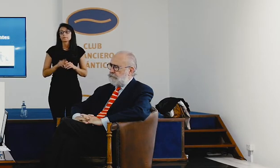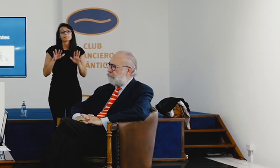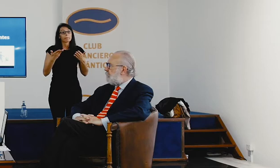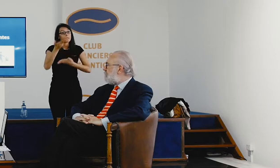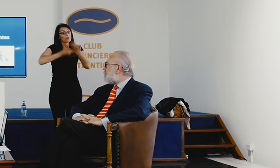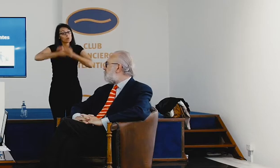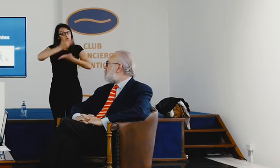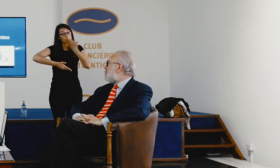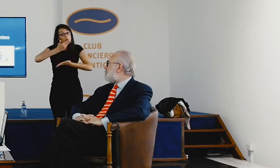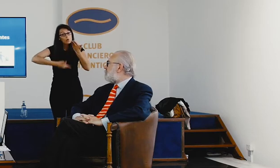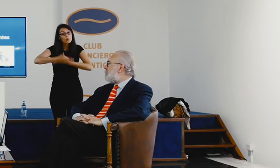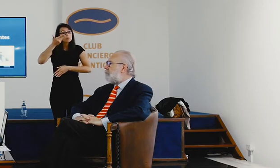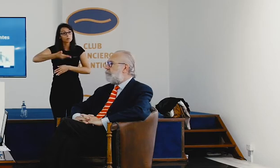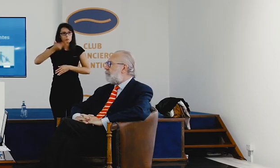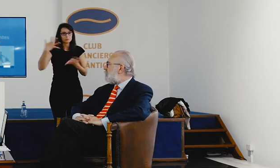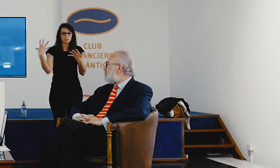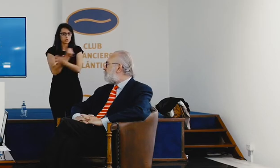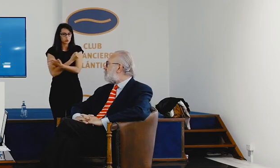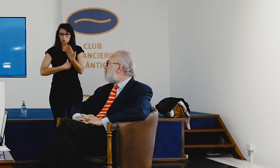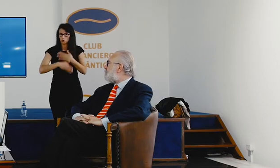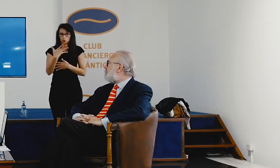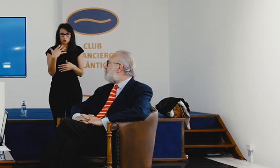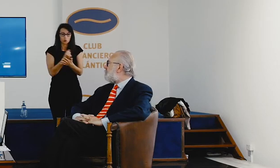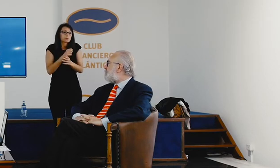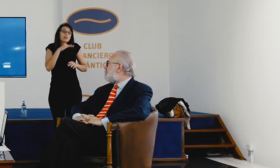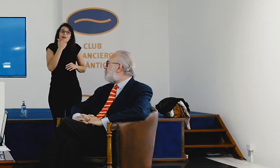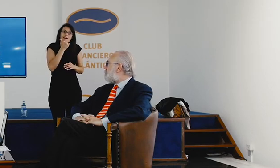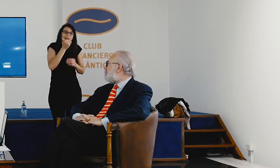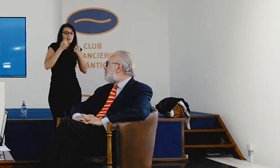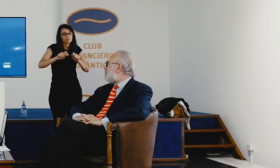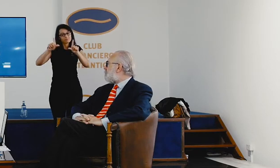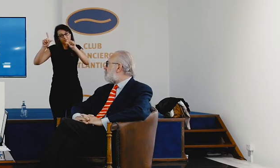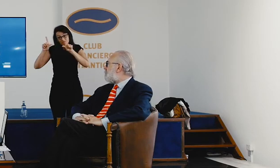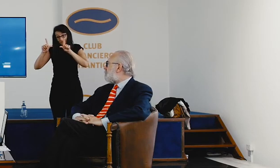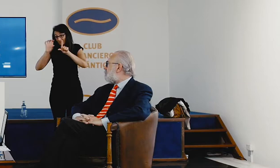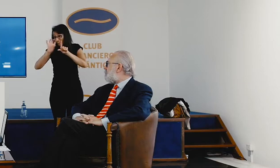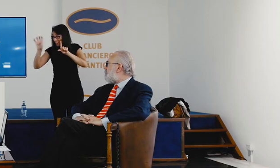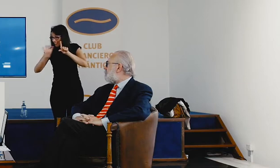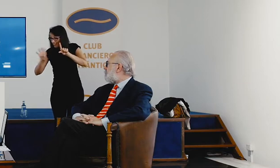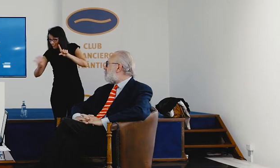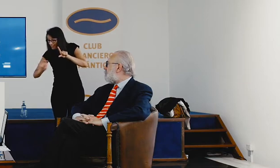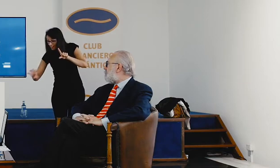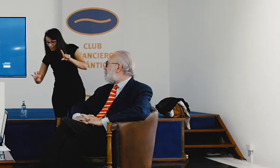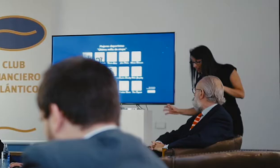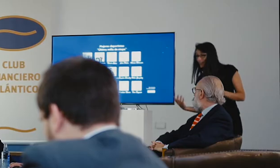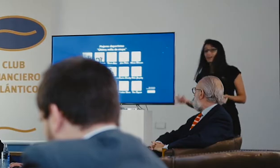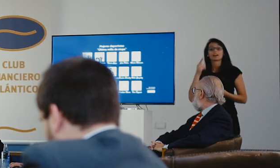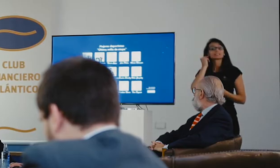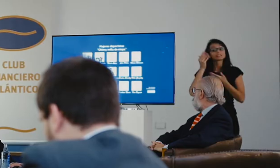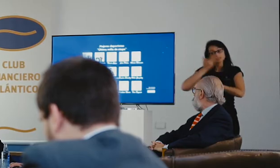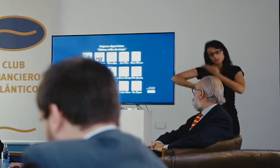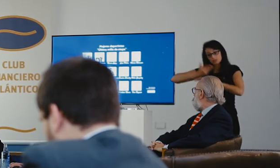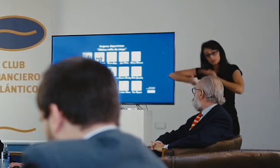Colaboradores importantes son todos, ya os lo explicaré después, pero aquí tenéis el plantel de chicas que van a colaborar